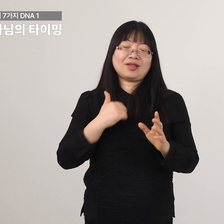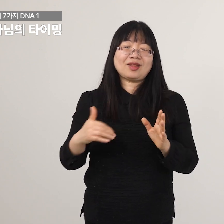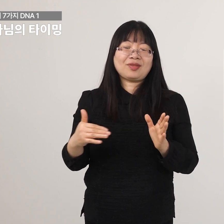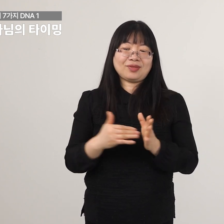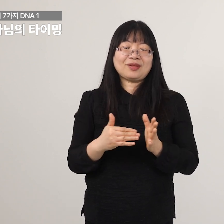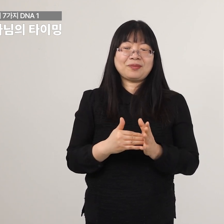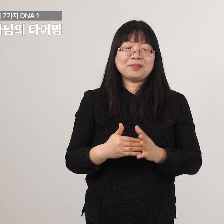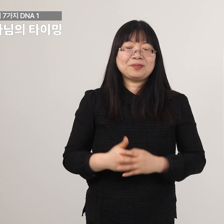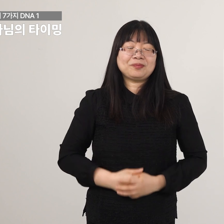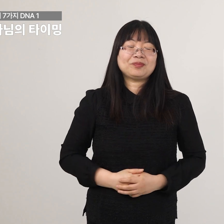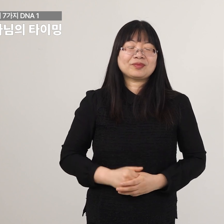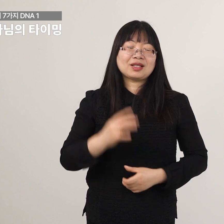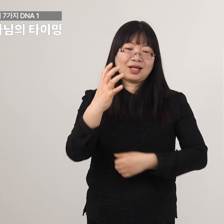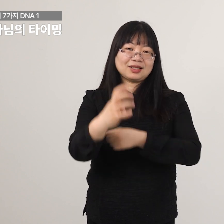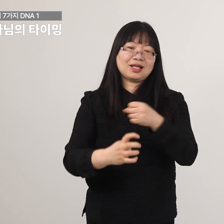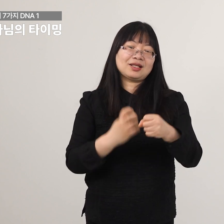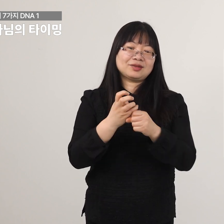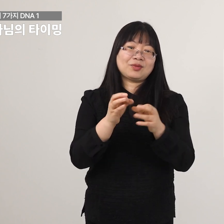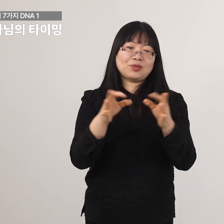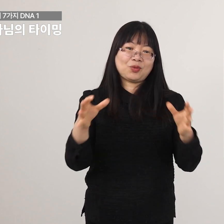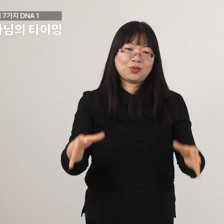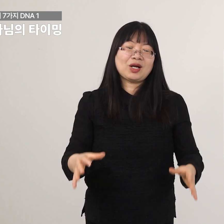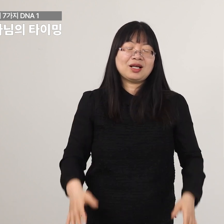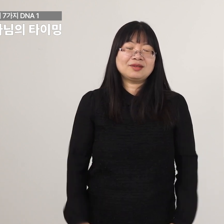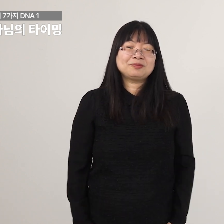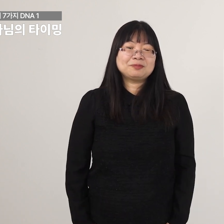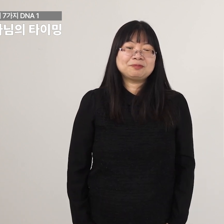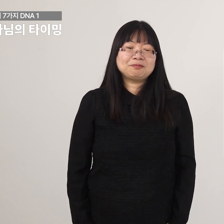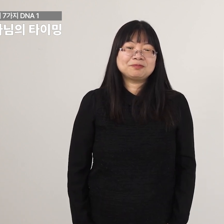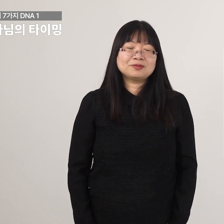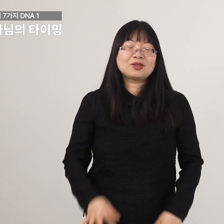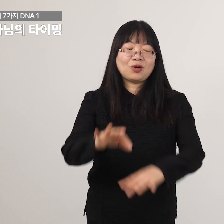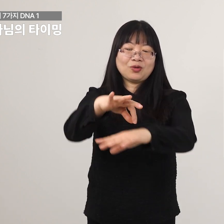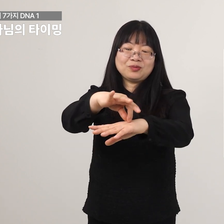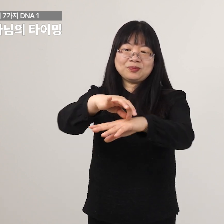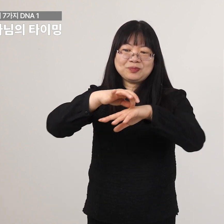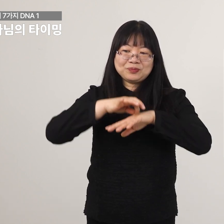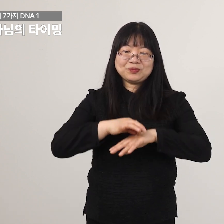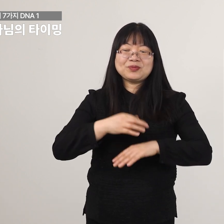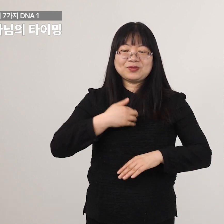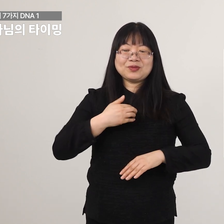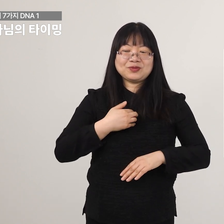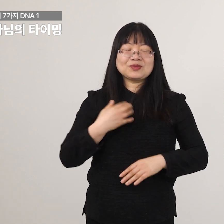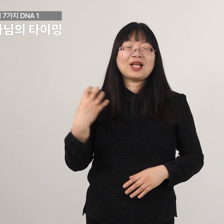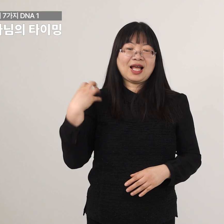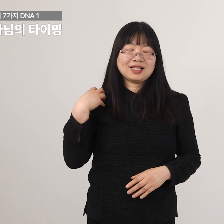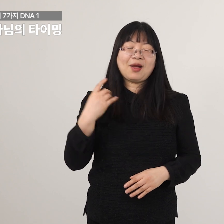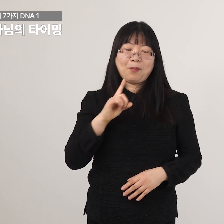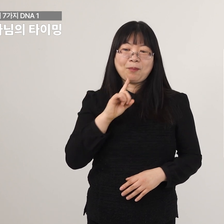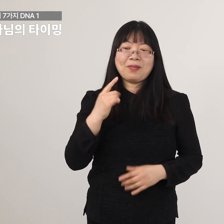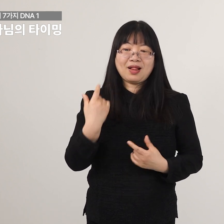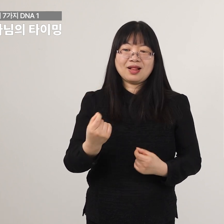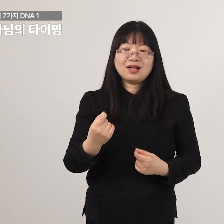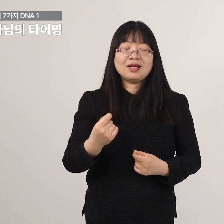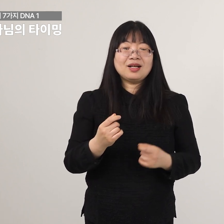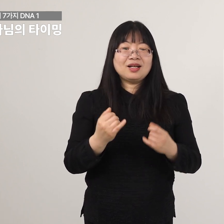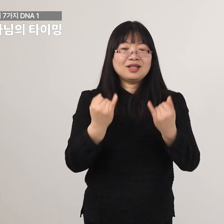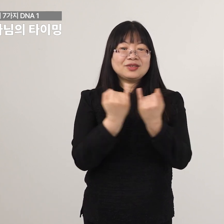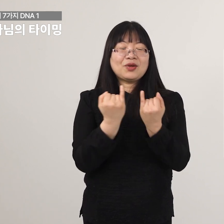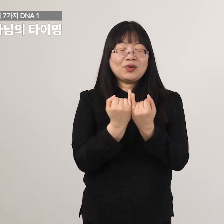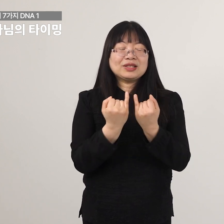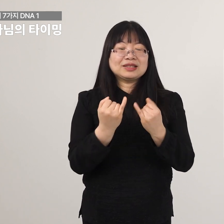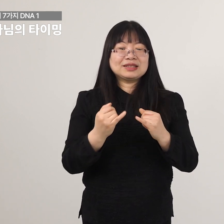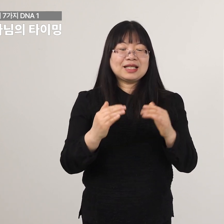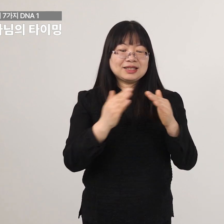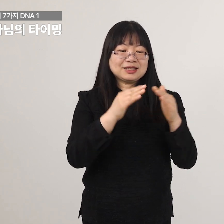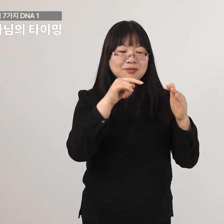그러고 살았어요. 40년을. 그거 하라는 거예요. 여러분, 여자분들이 집에서 티도 안 나는 살림하는